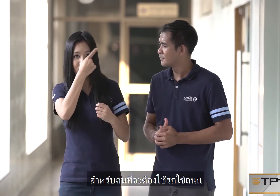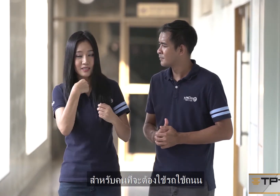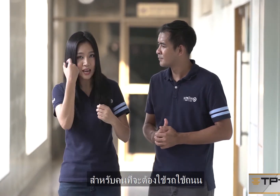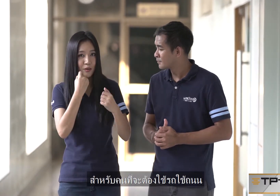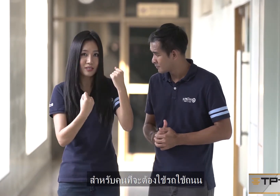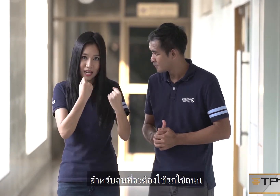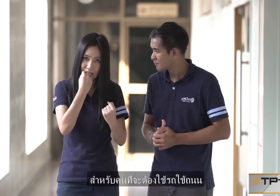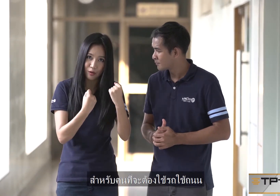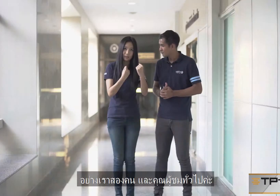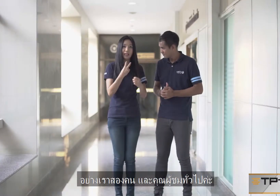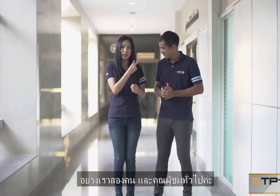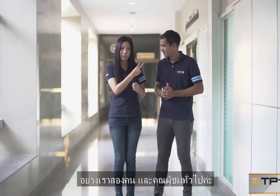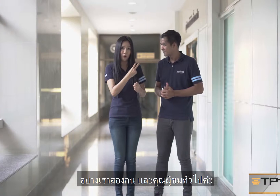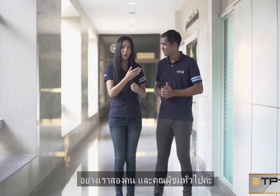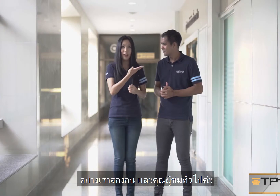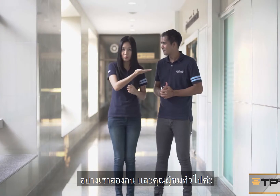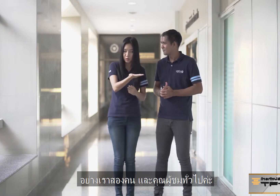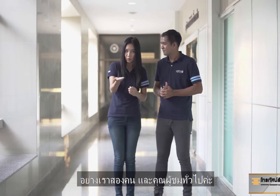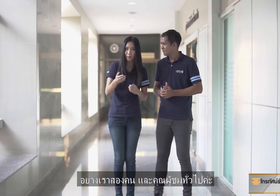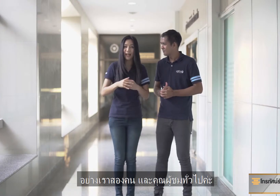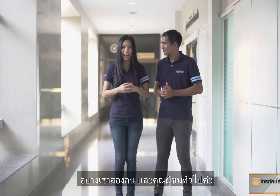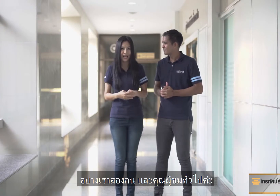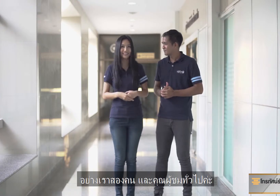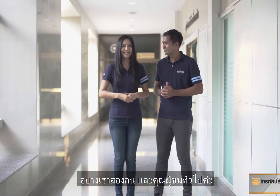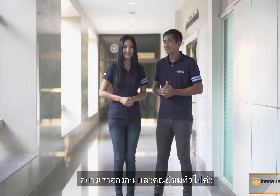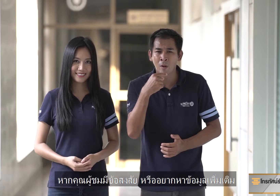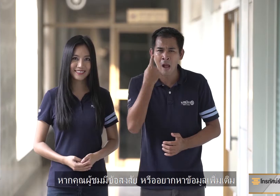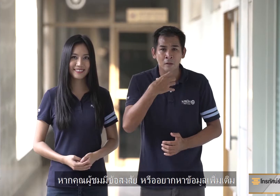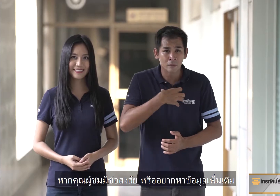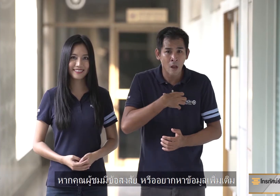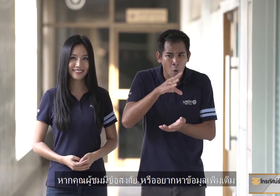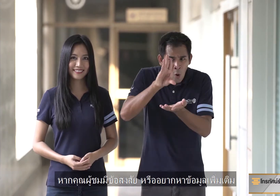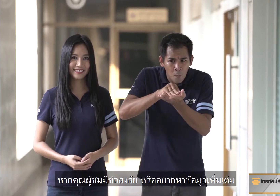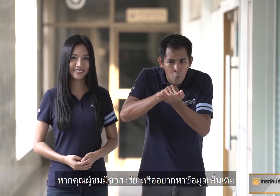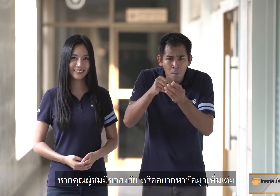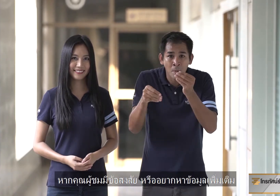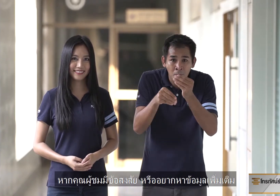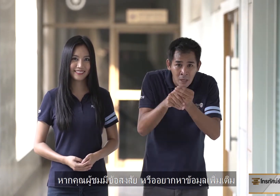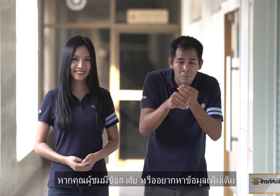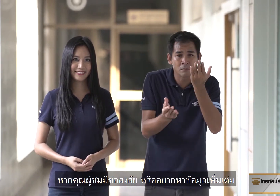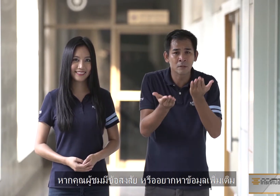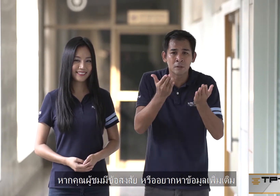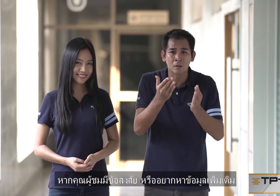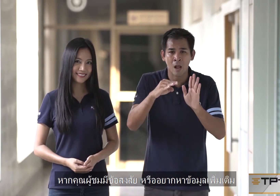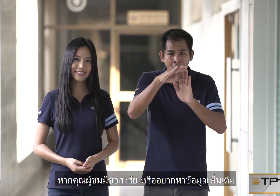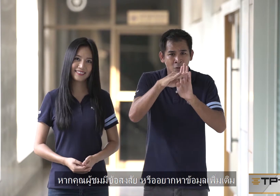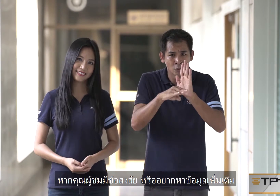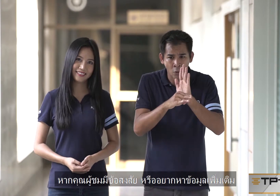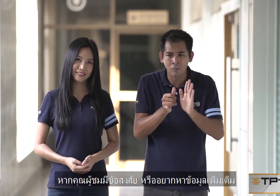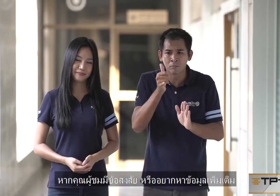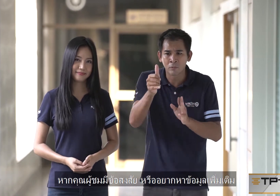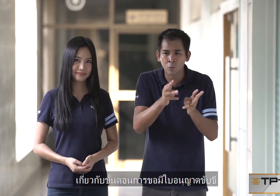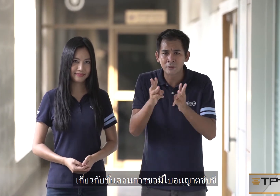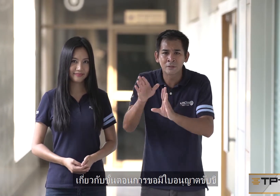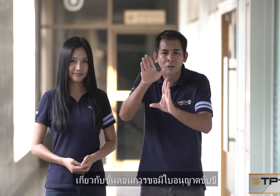ที่จะต้องใช้รถใช้ถนนอย่างเราสองคนและคุณผู้ชมทั่วไปค่ะ หากคุณผู้ชมมีข้อสงสัยหรืออยากหาข้อมูลเพิ่มเ